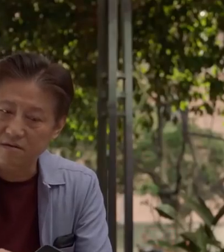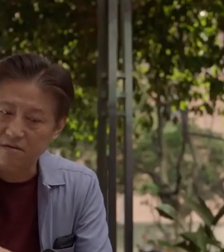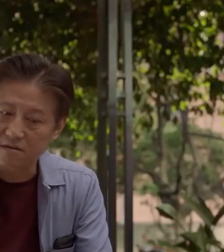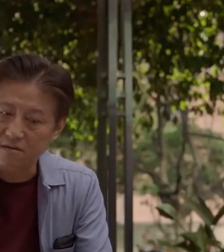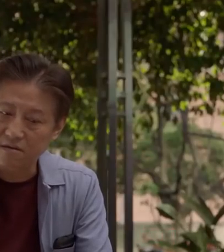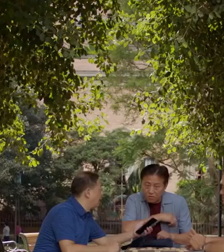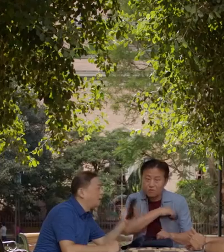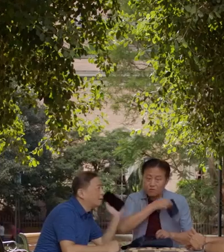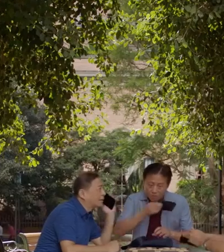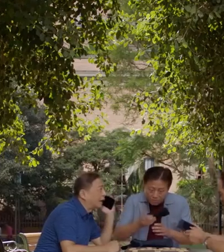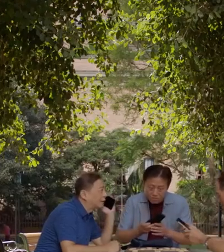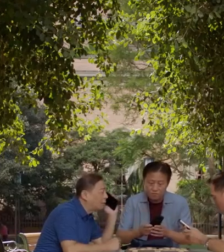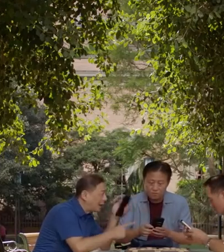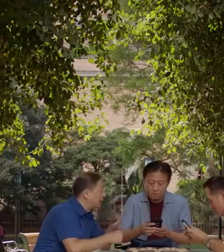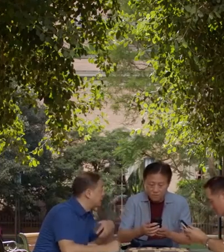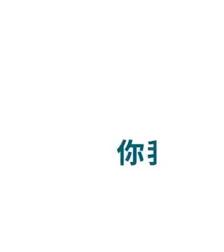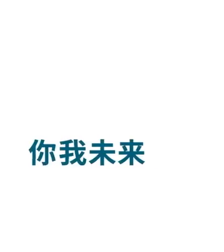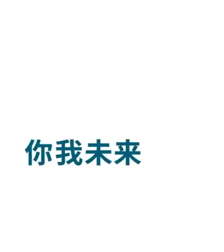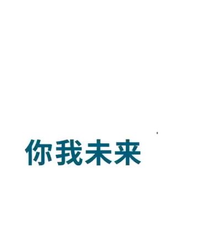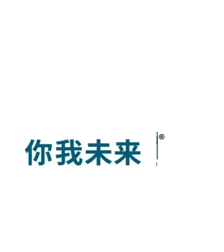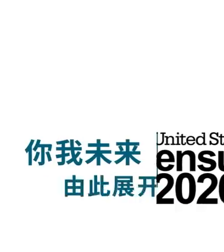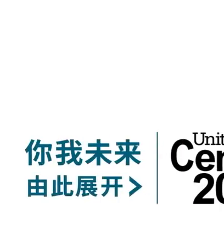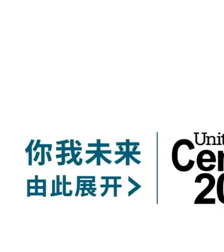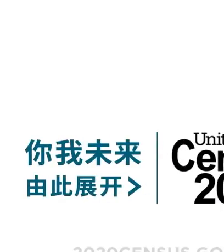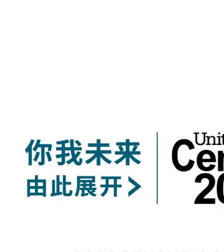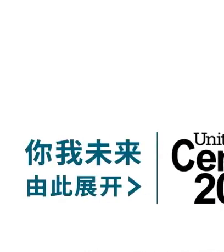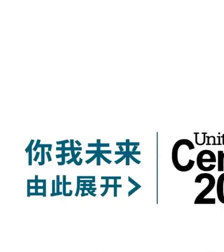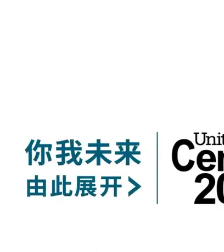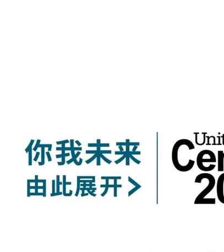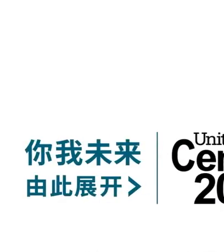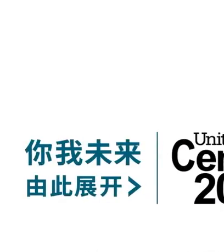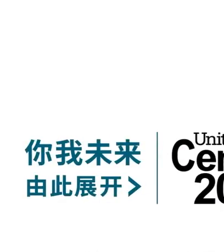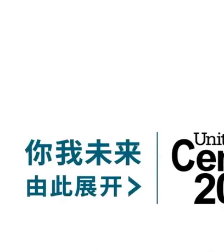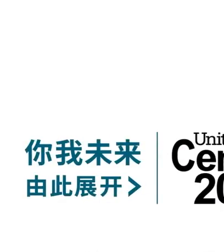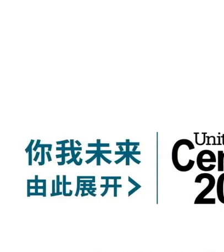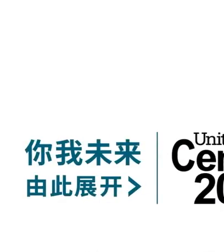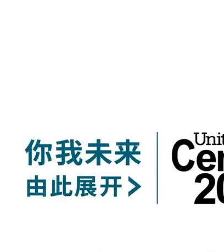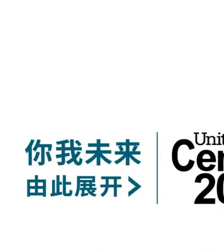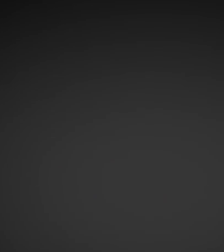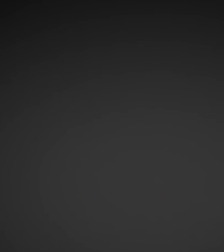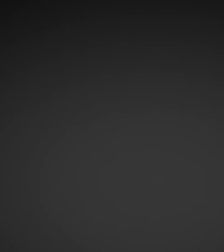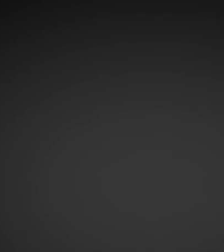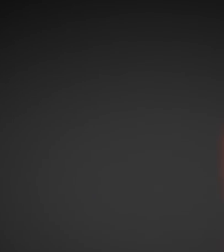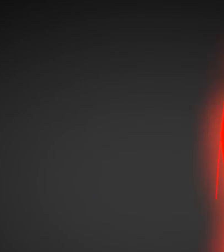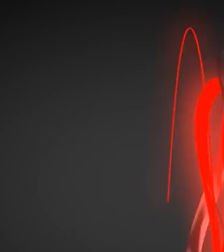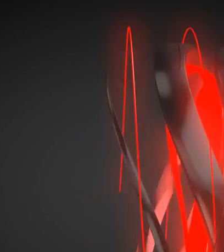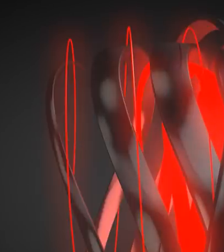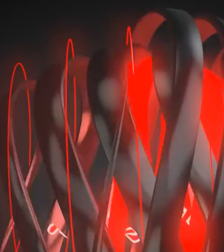赶紧上网填，打电话也行。 请上2020census.gov 完成普查。